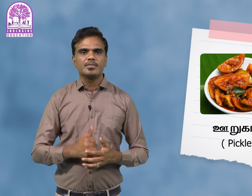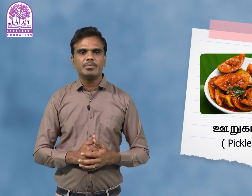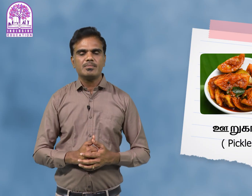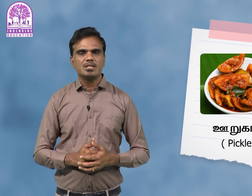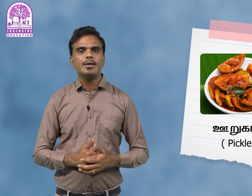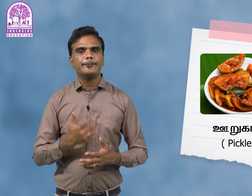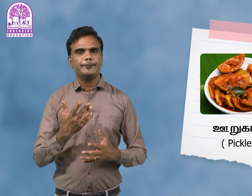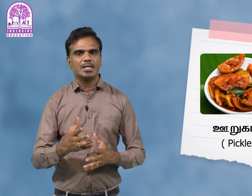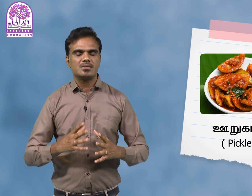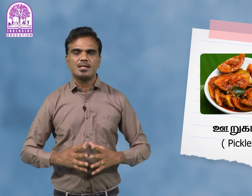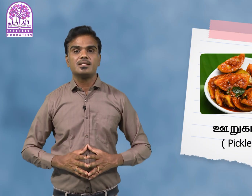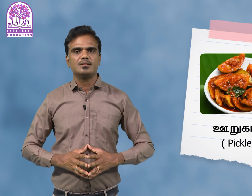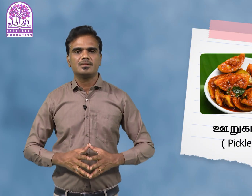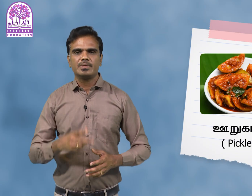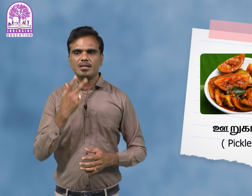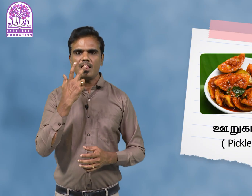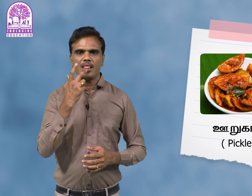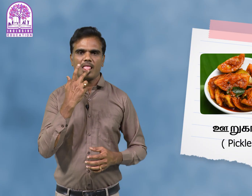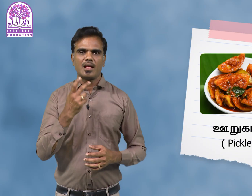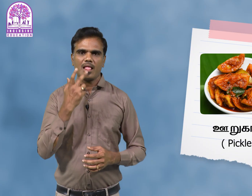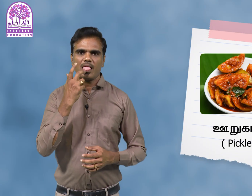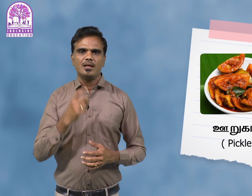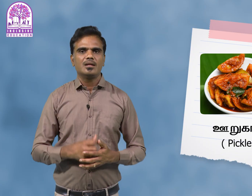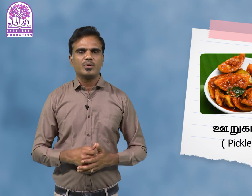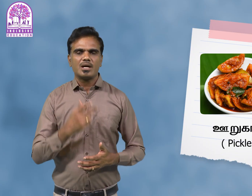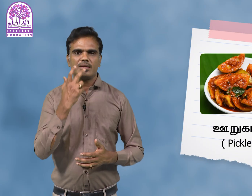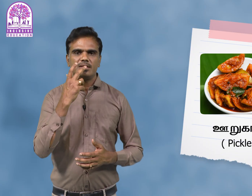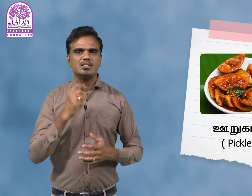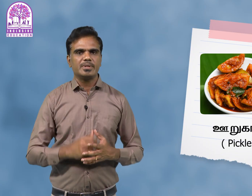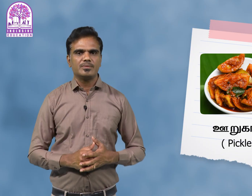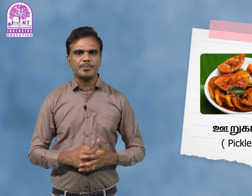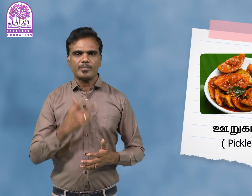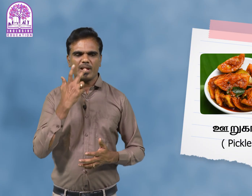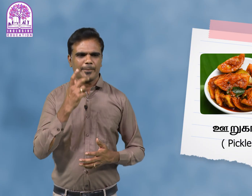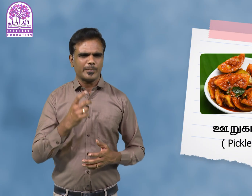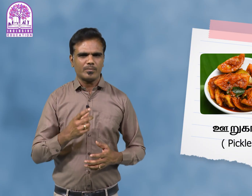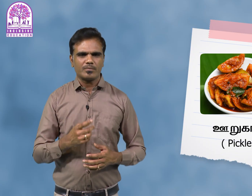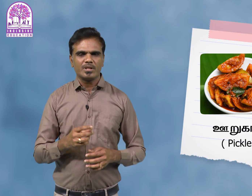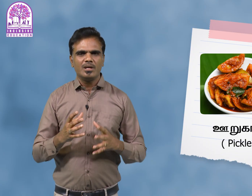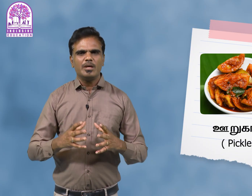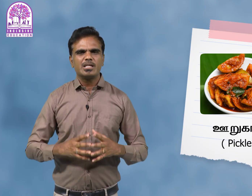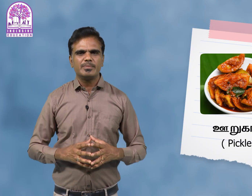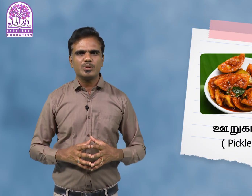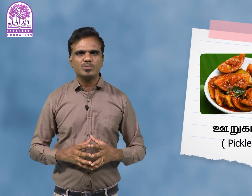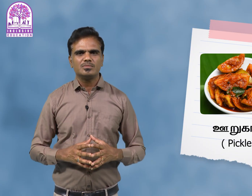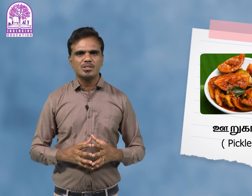இப்படி காமிச்சிங்கன்னா பிக்கிள்ஸ்க்கான சைன். இங்கே பாருங்கள், உங்கள் நாக்கை டச் பண்ணிக்கணும். அது பிக்கிள்ஸ் எப்படி இருக்கும், ஸ்வீட்டாக